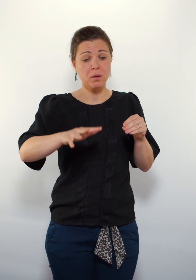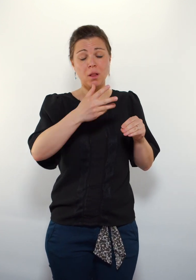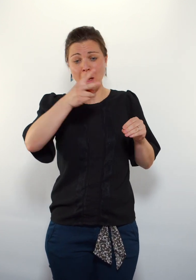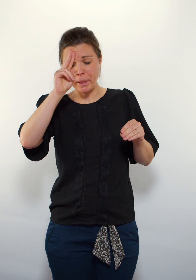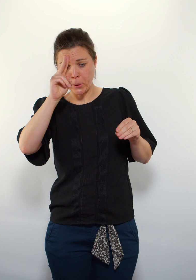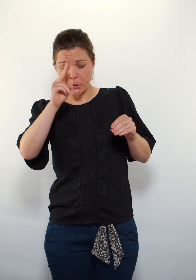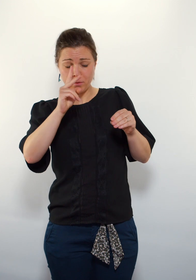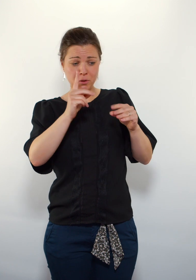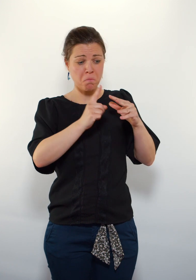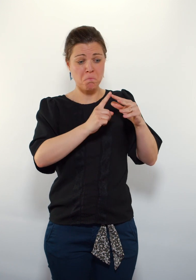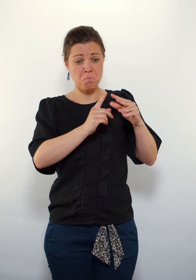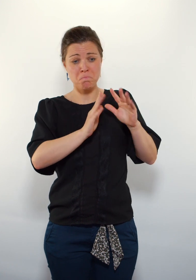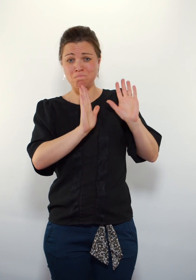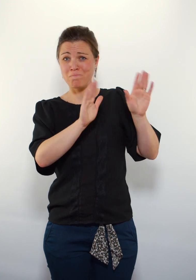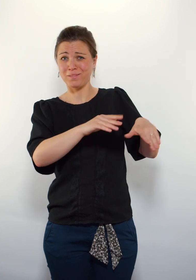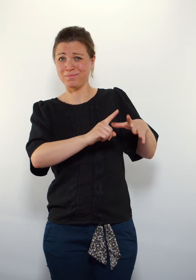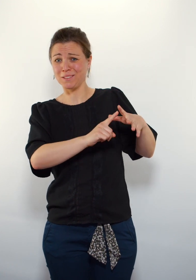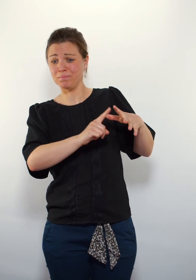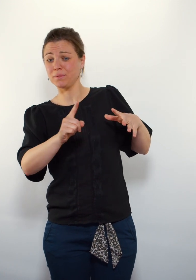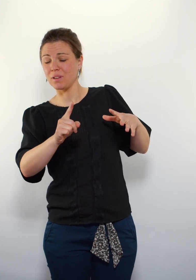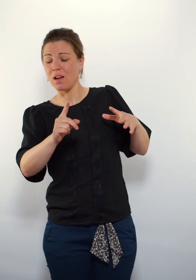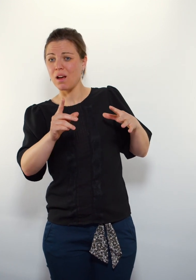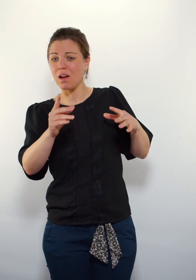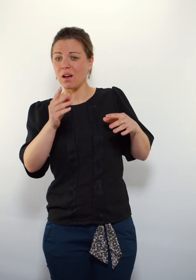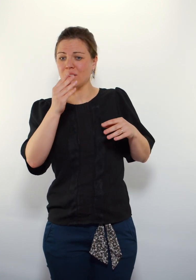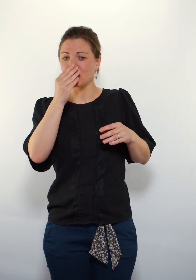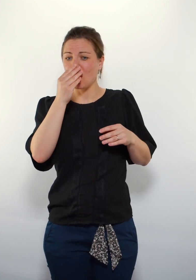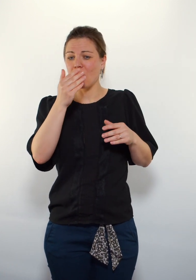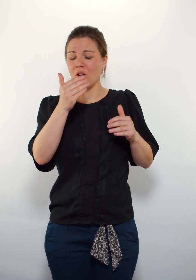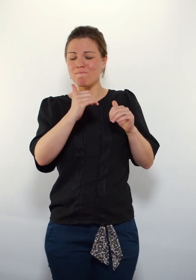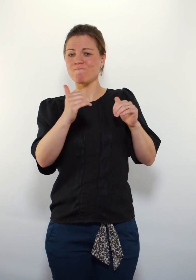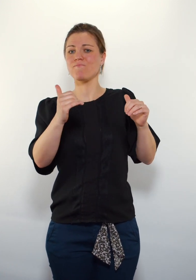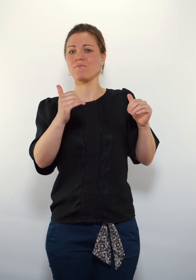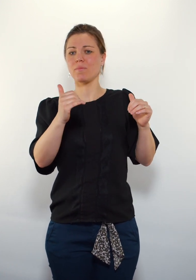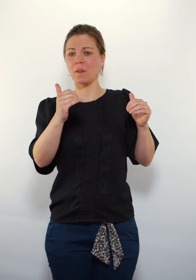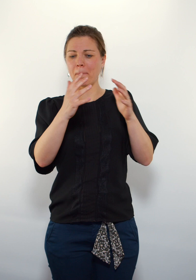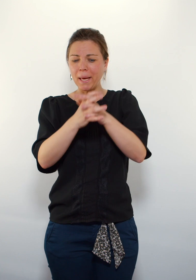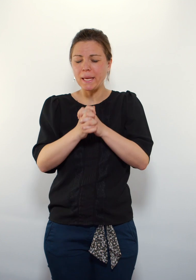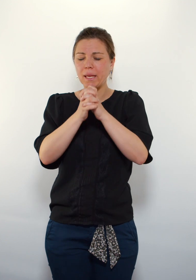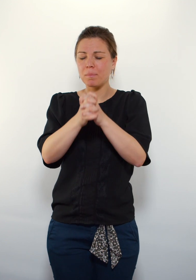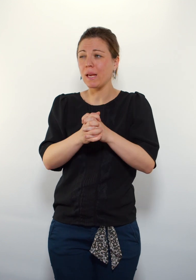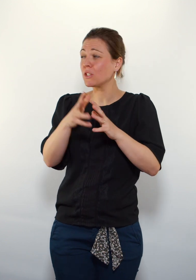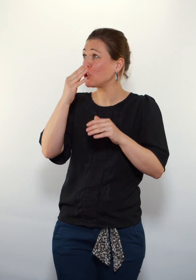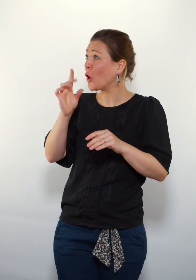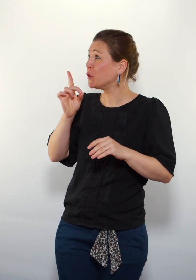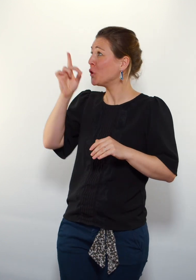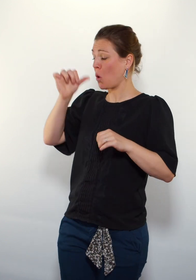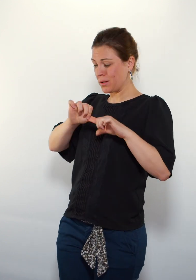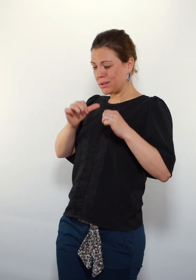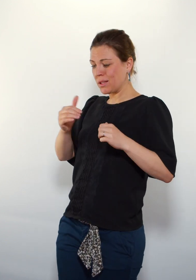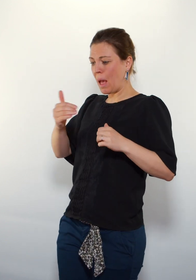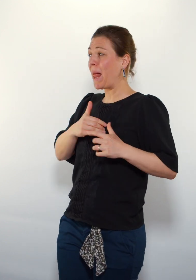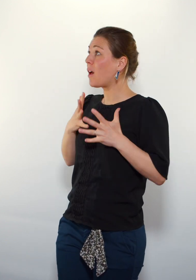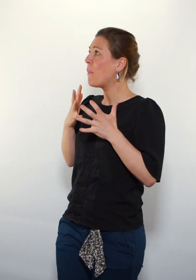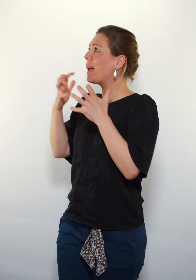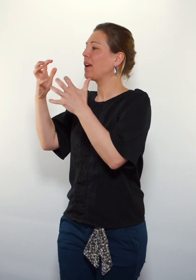mes habitudes, de mon train de vie, quand je prie, je sens vraiment un appel de Dieu. En fait, je me sens vraiment attirée. Et